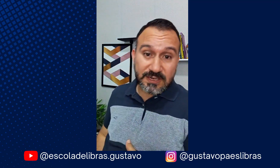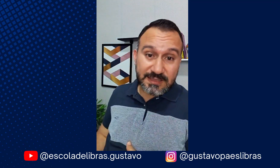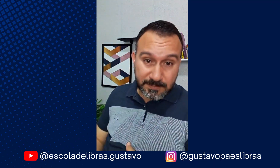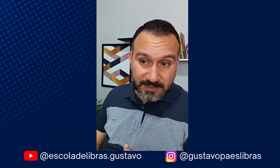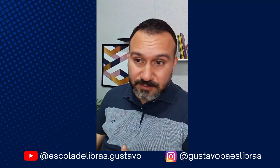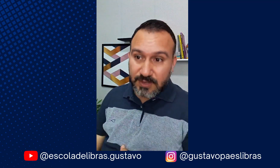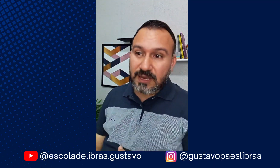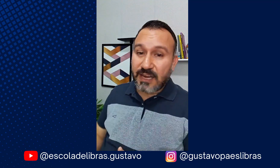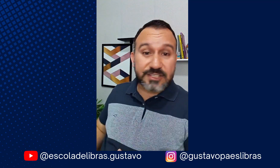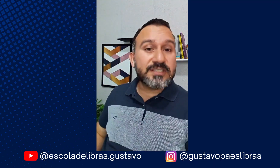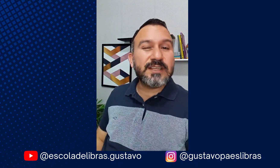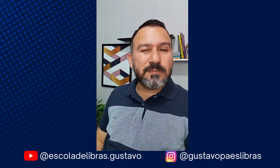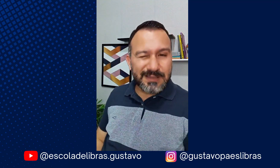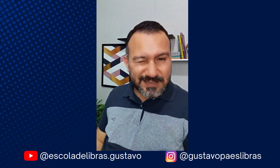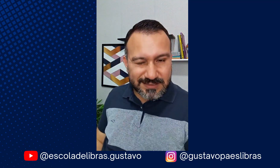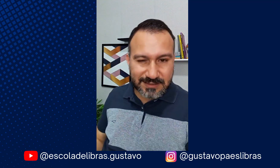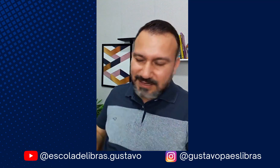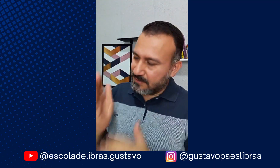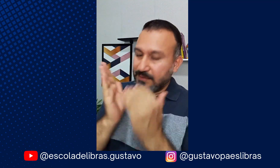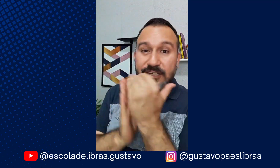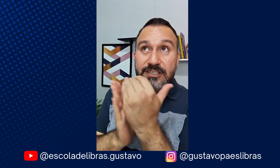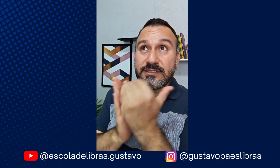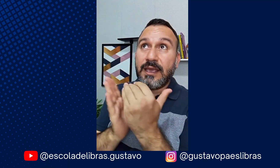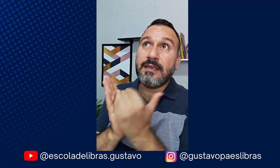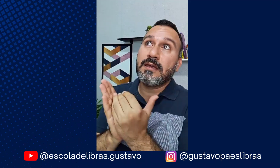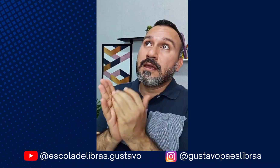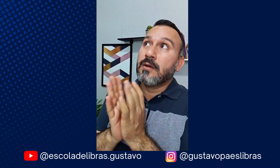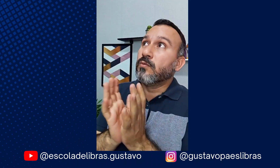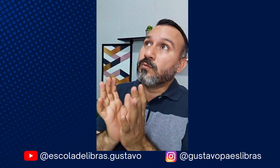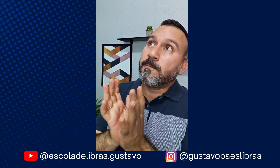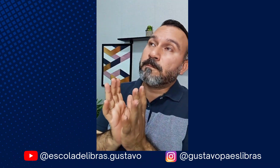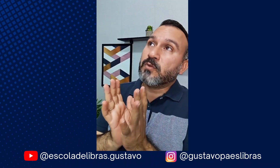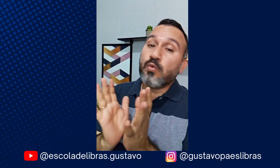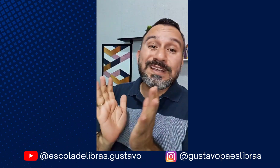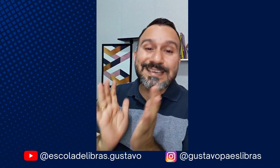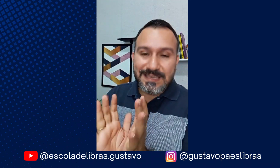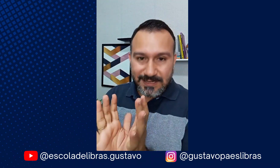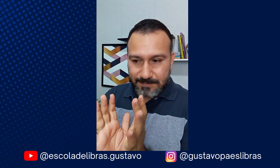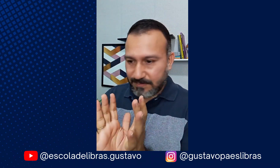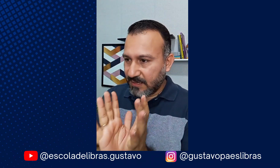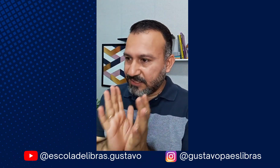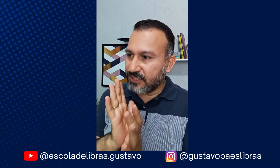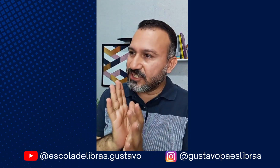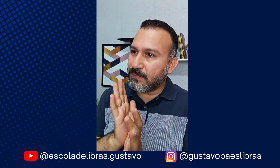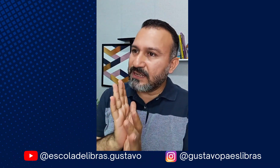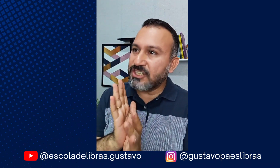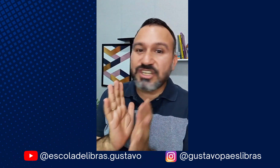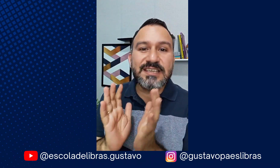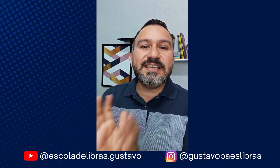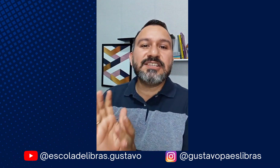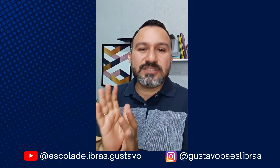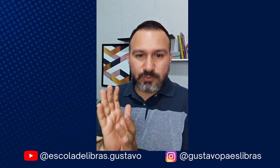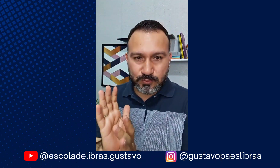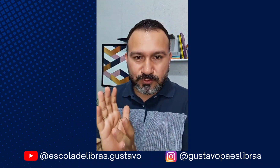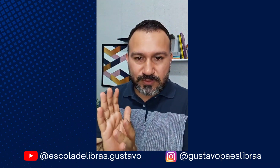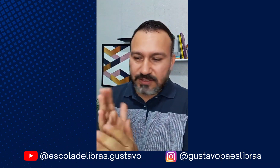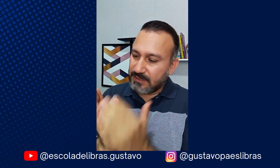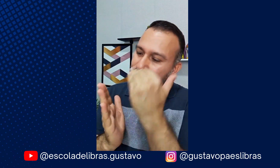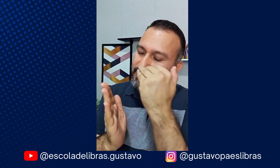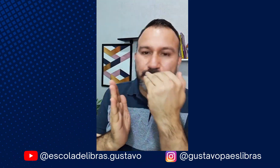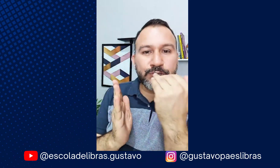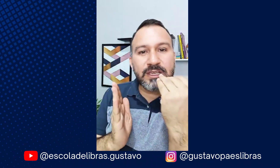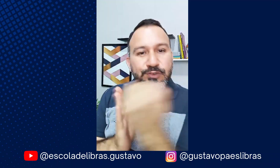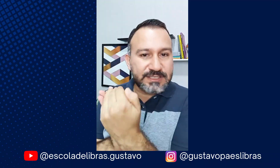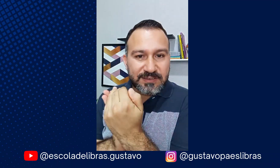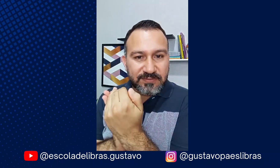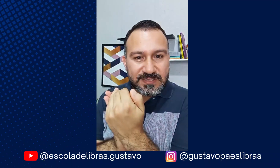nosso treinamento, a gente tem uma lista, tá? A gente tem um guia, a gente chama ele de guia de estudos. Então